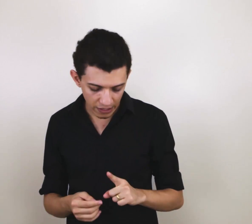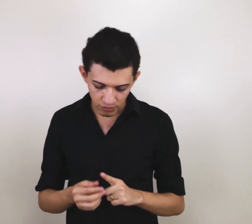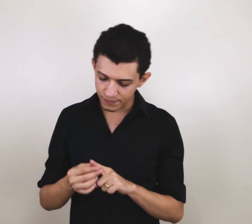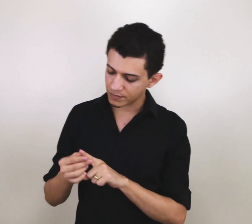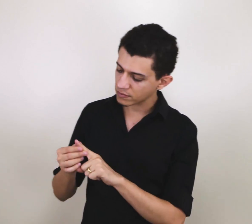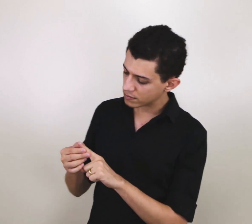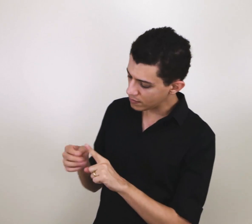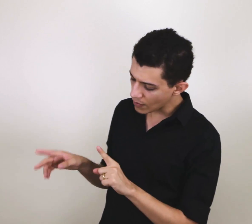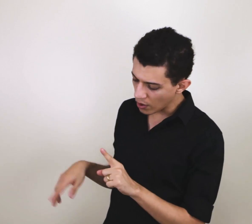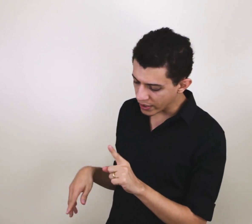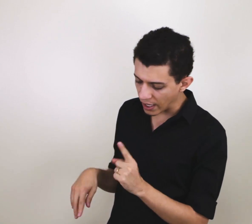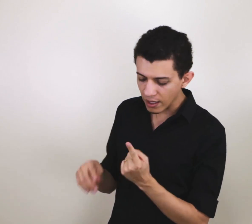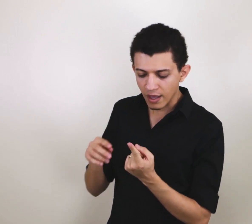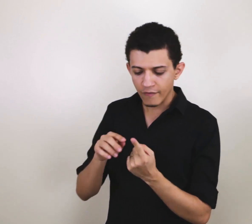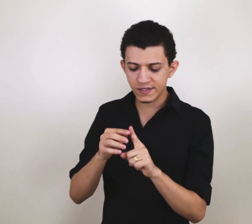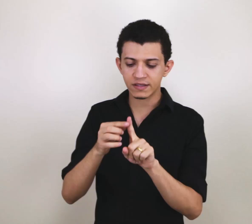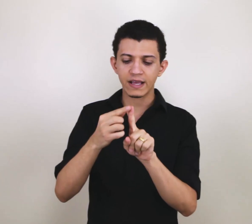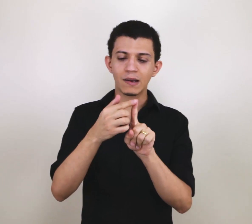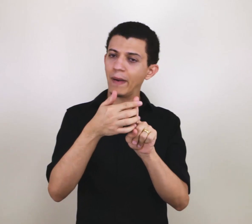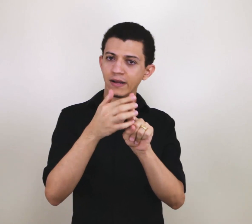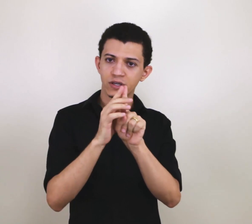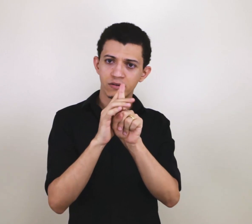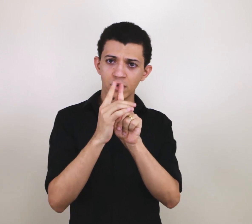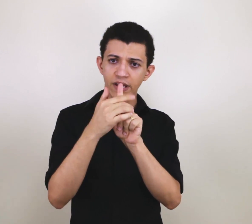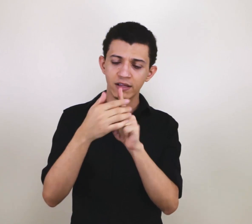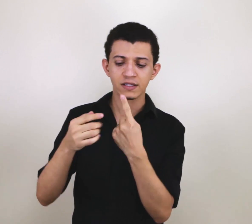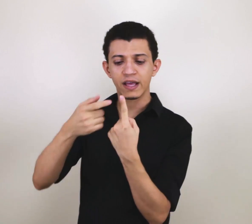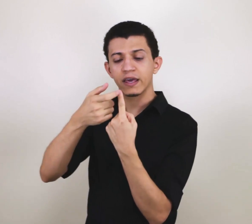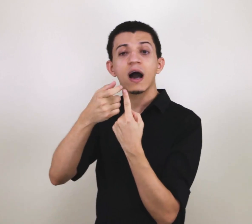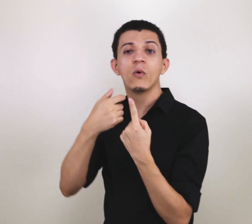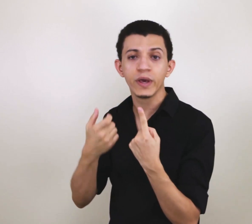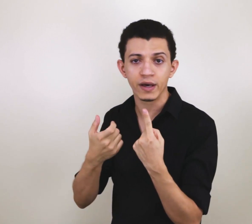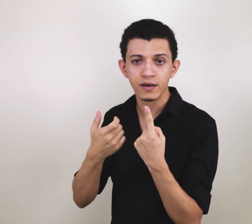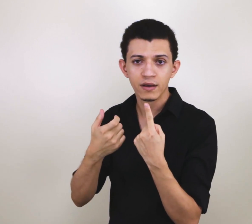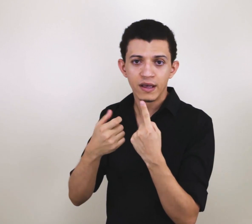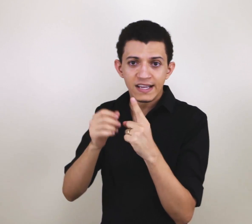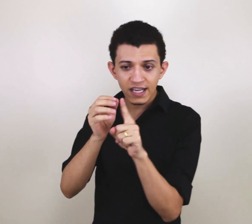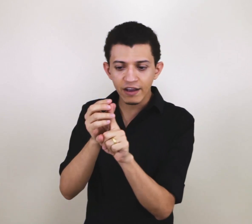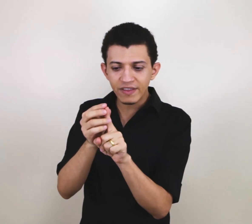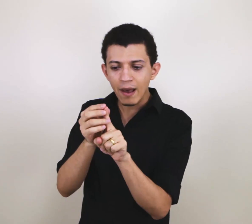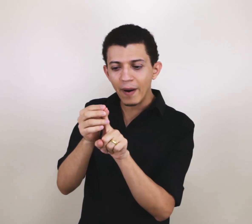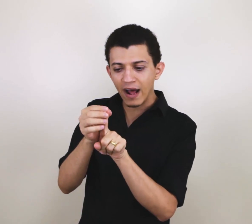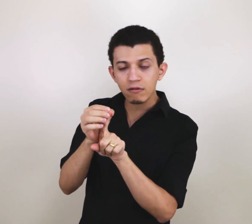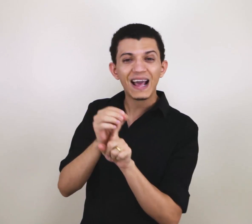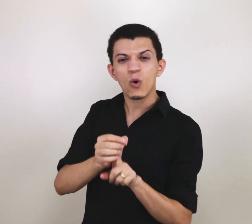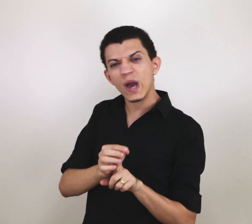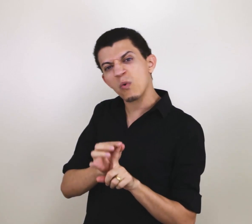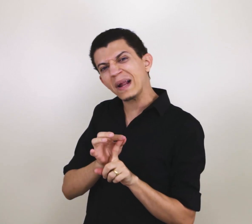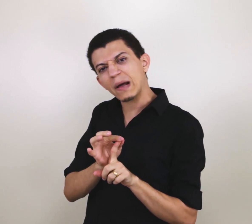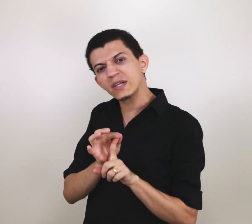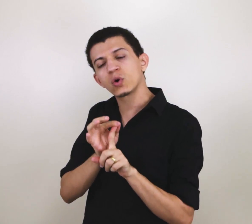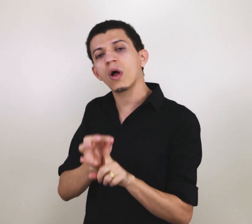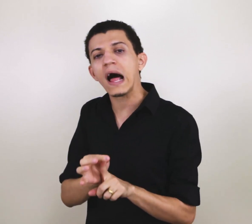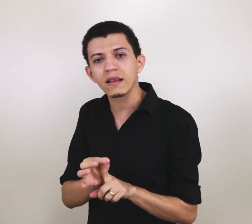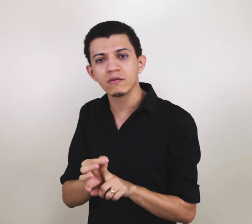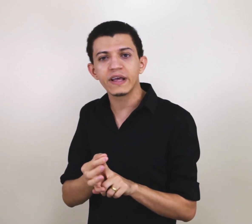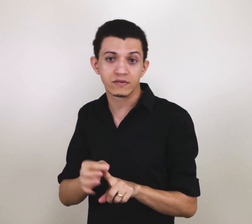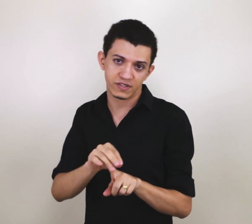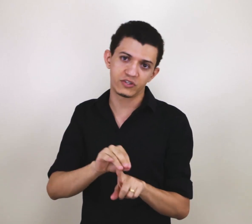dedo, ok? Você tem essa parte aqui do seu dedo, você tem aqui a unha. Você já deve ter reparado que a unha é completamente colada no dedo. Se você